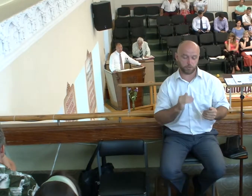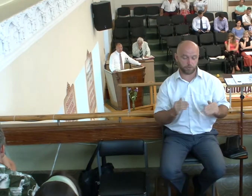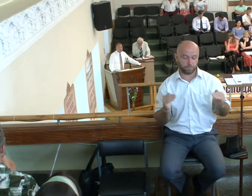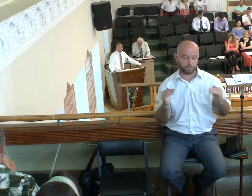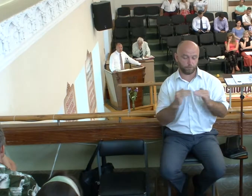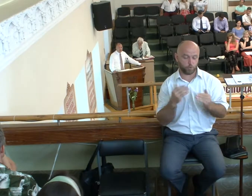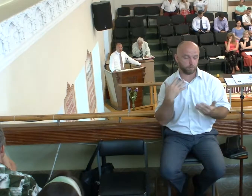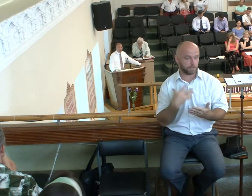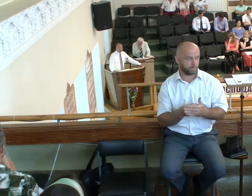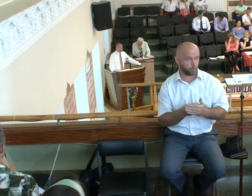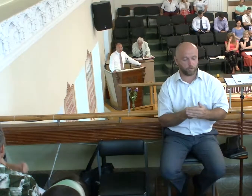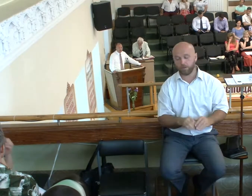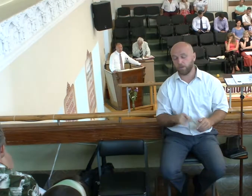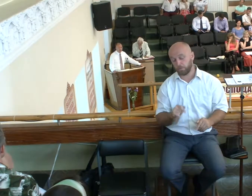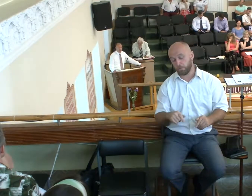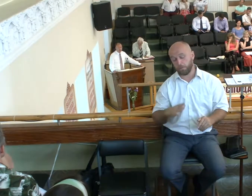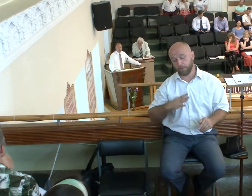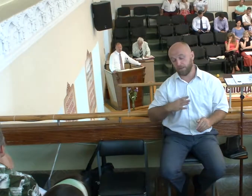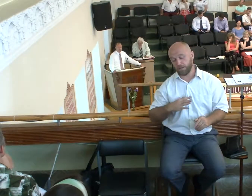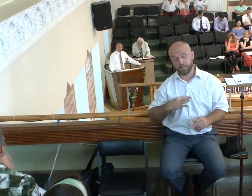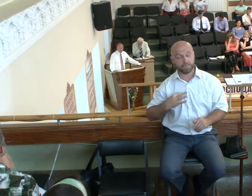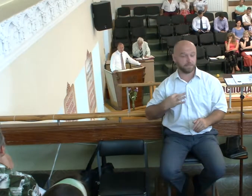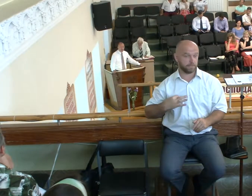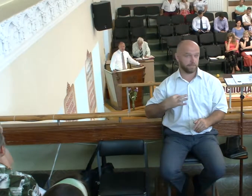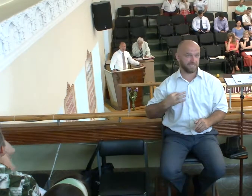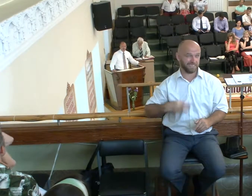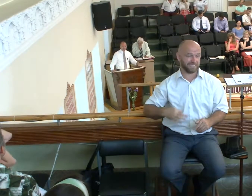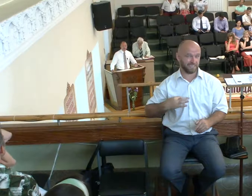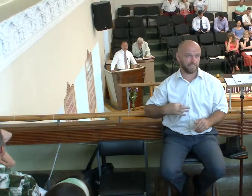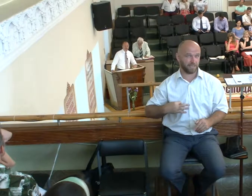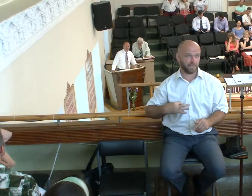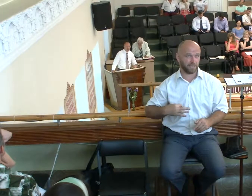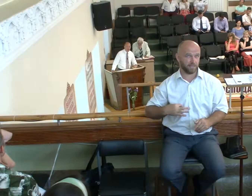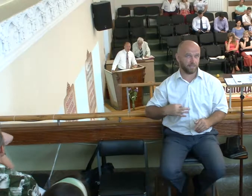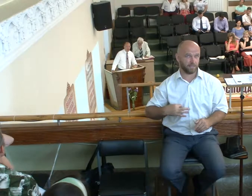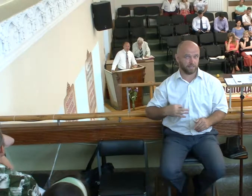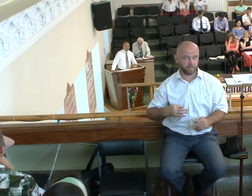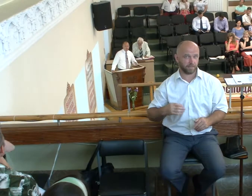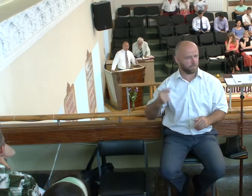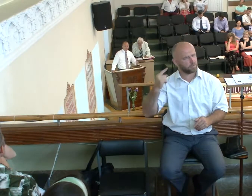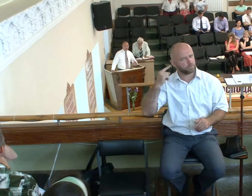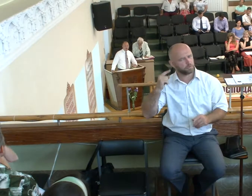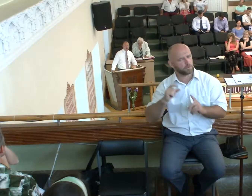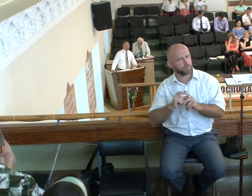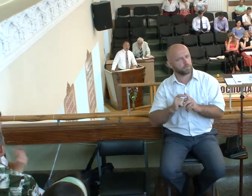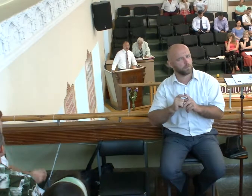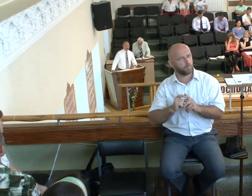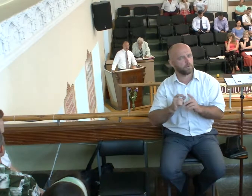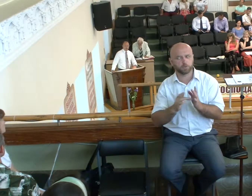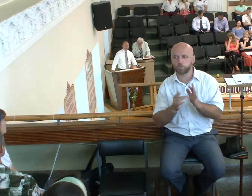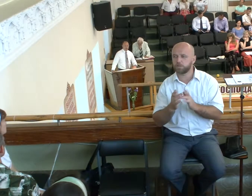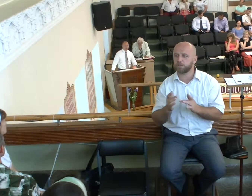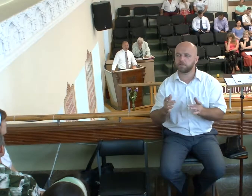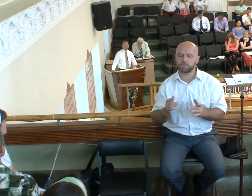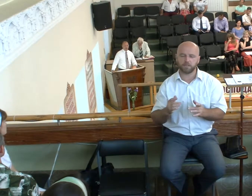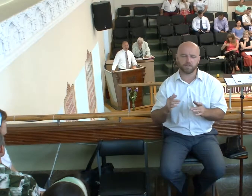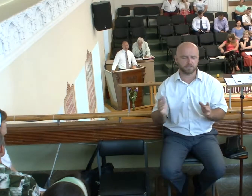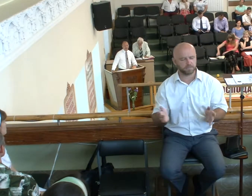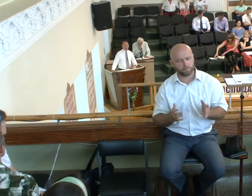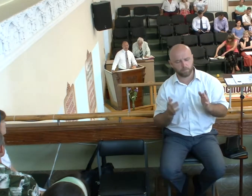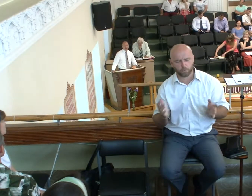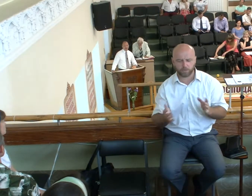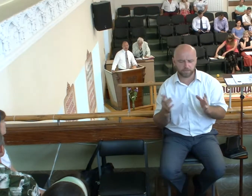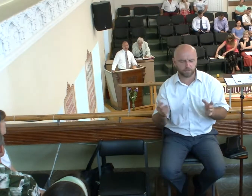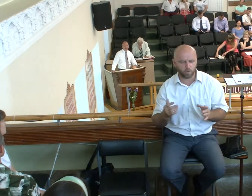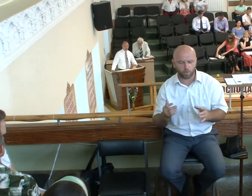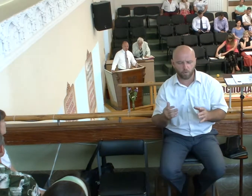сестра именем Мария, которая села у ног Иисуса и слушала слово его. И вот Марфа заботилась о большом